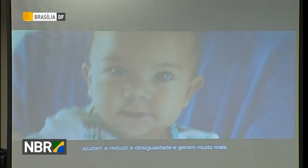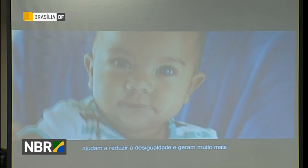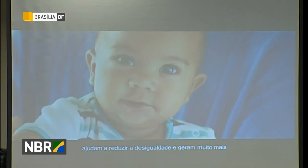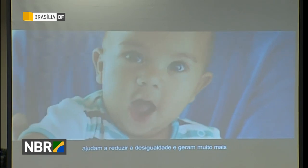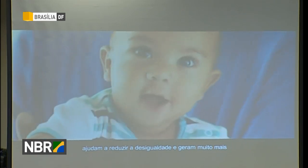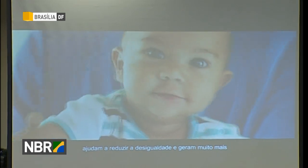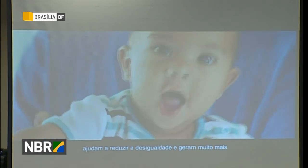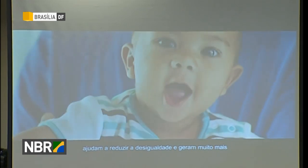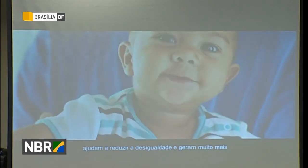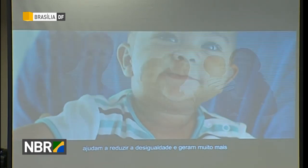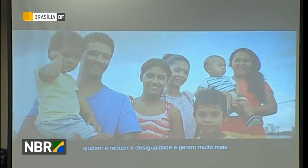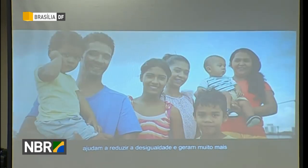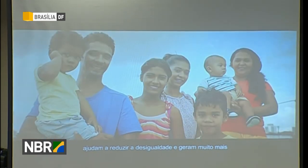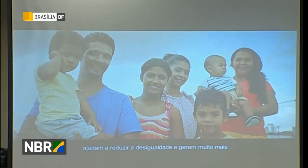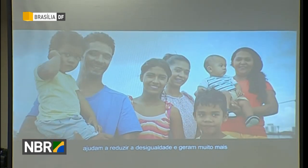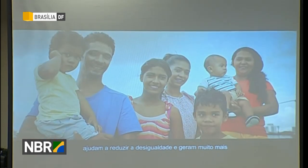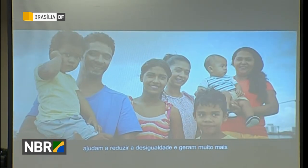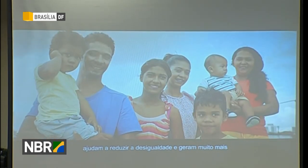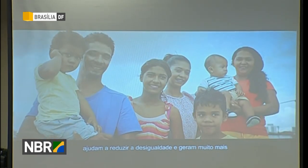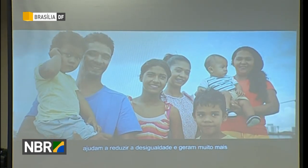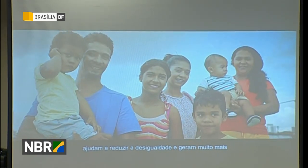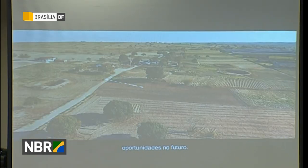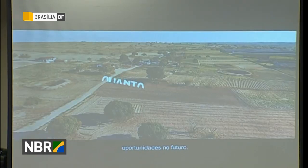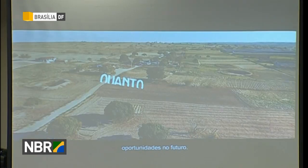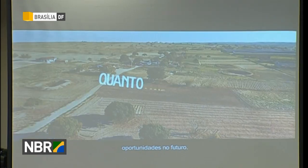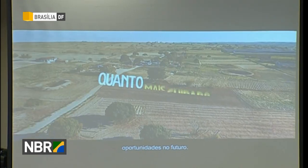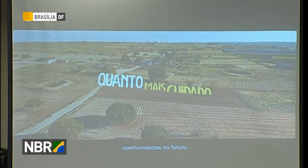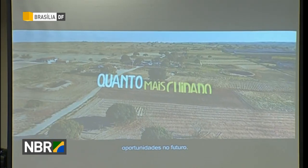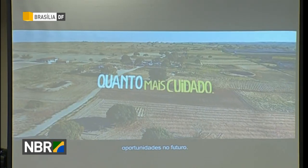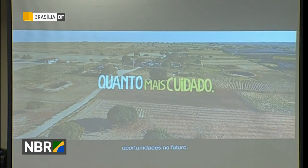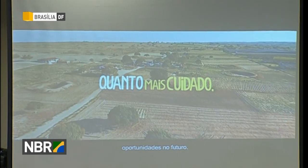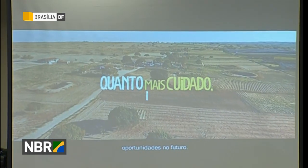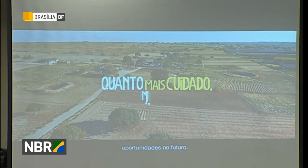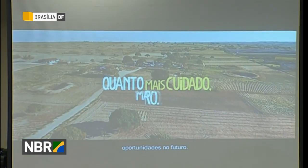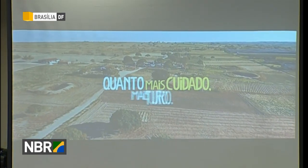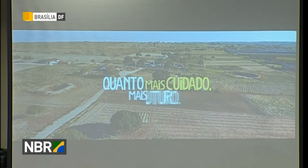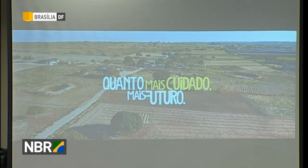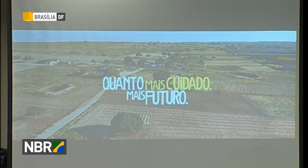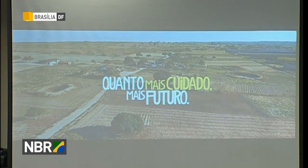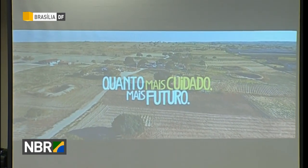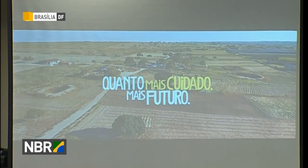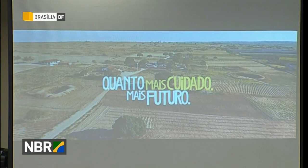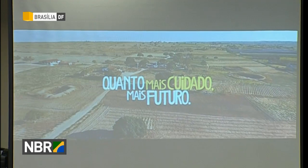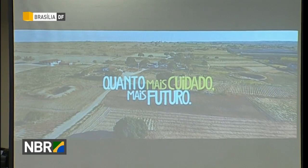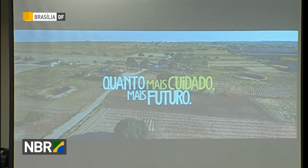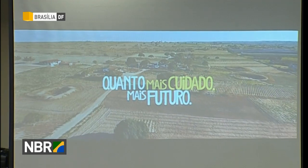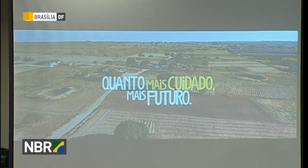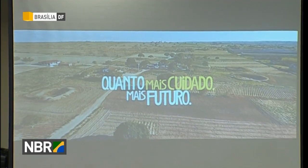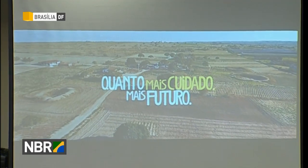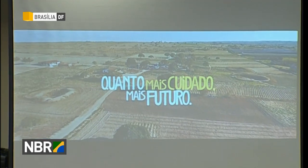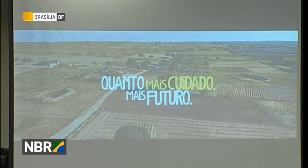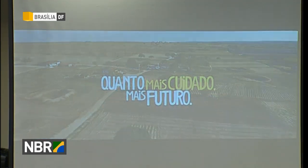reduzir a desigualdade e geram muito mais oportunidades no futuro.